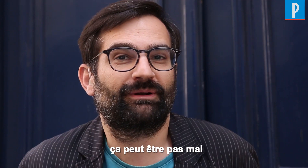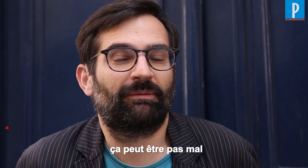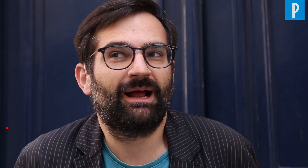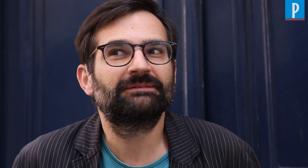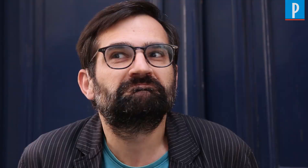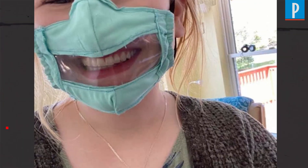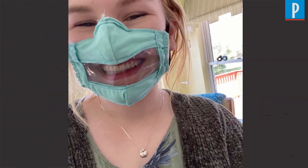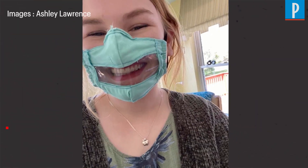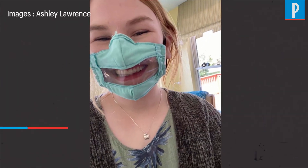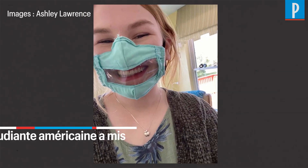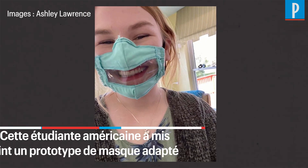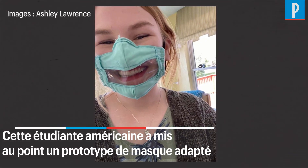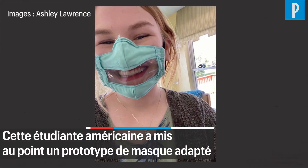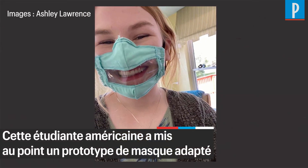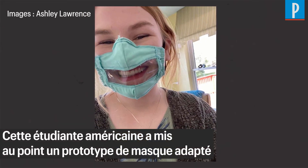ça peut être pas mal.